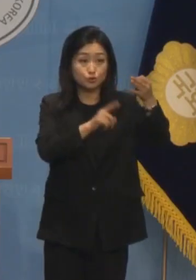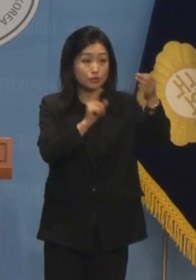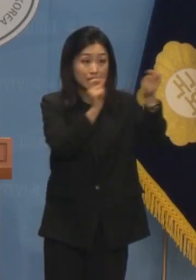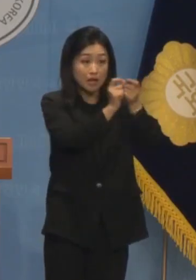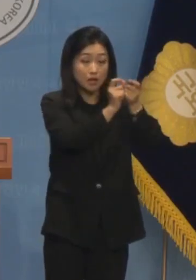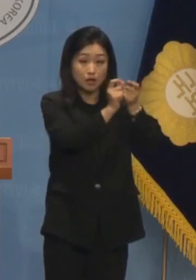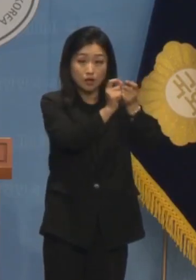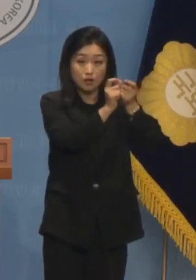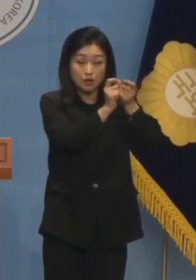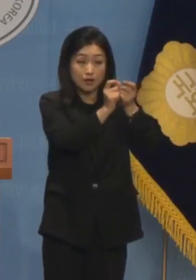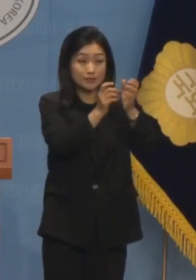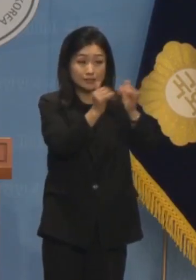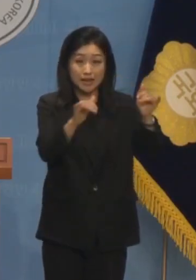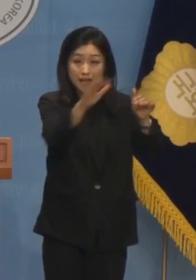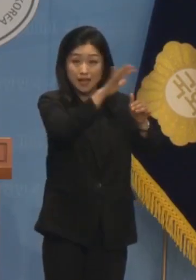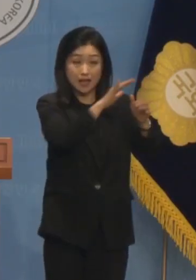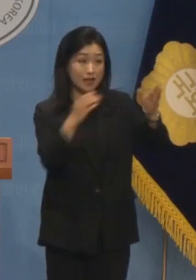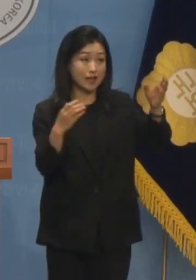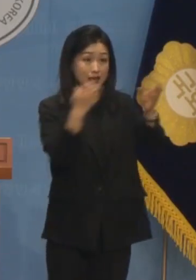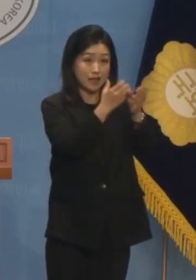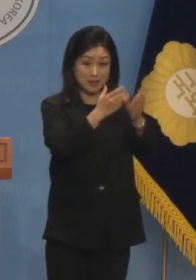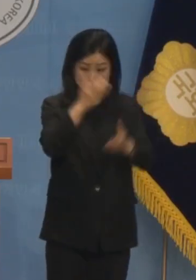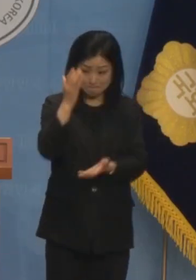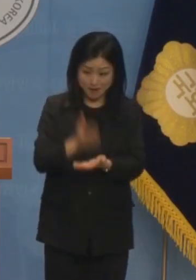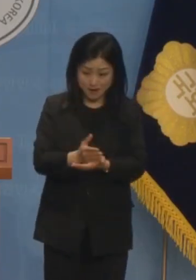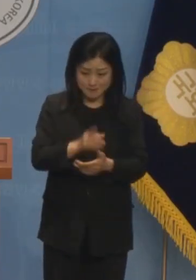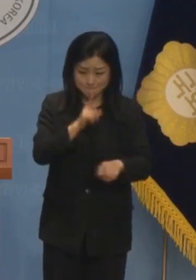가까운 특수계급에 대들지 말라고 합니다.